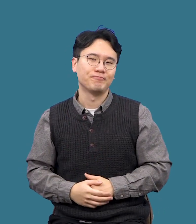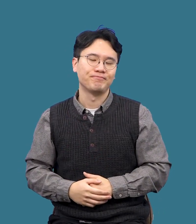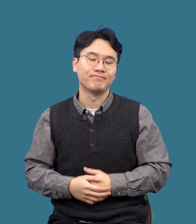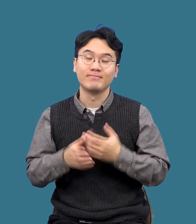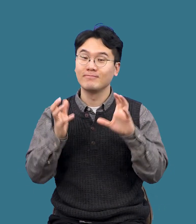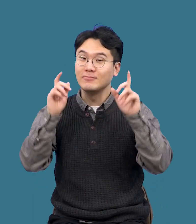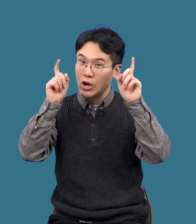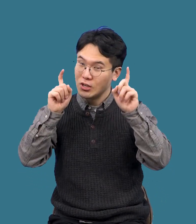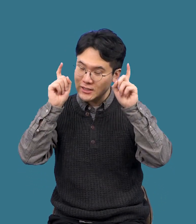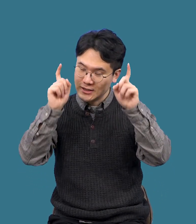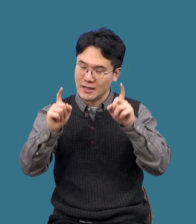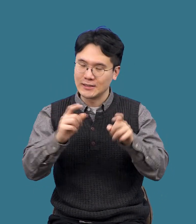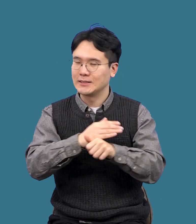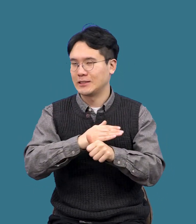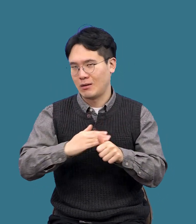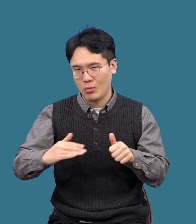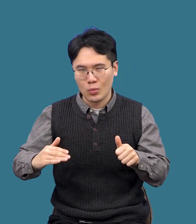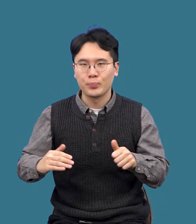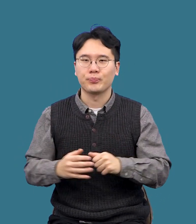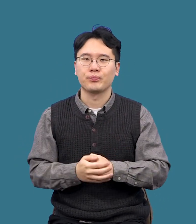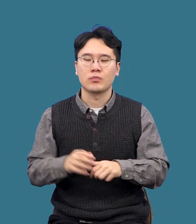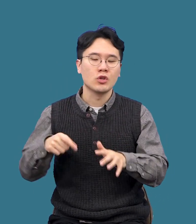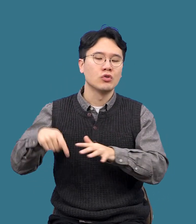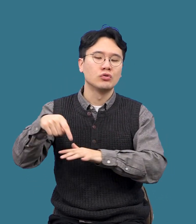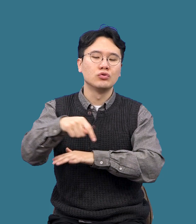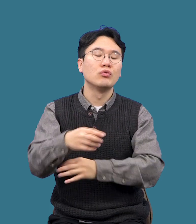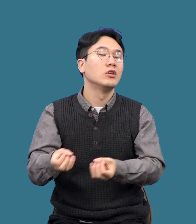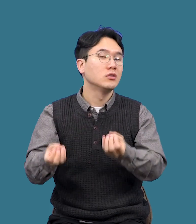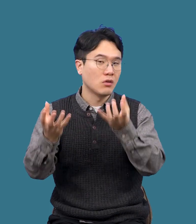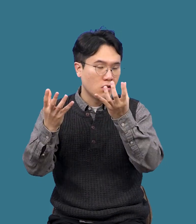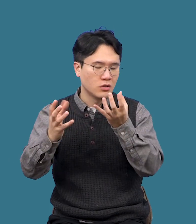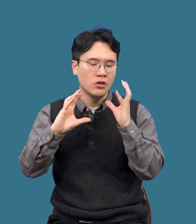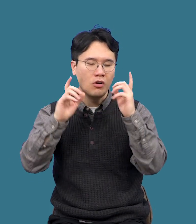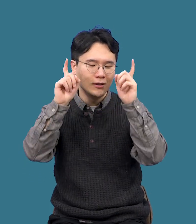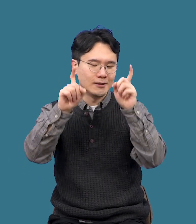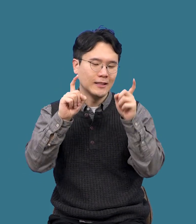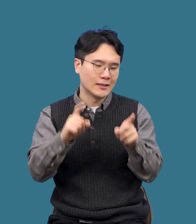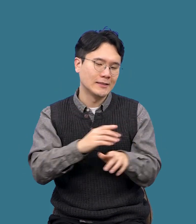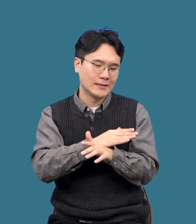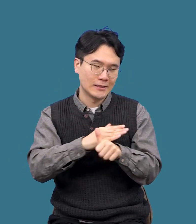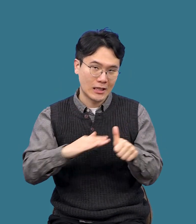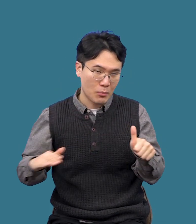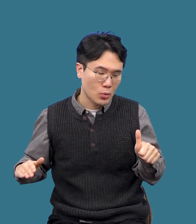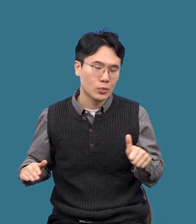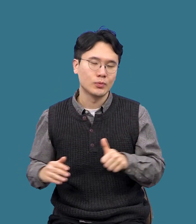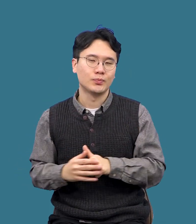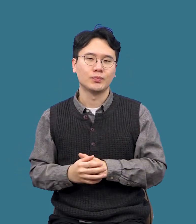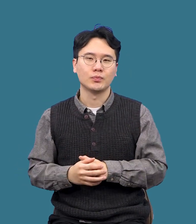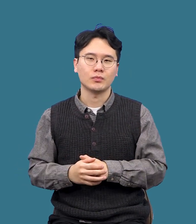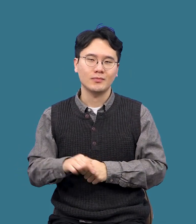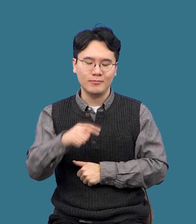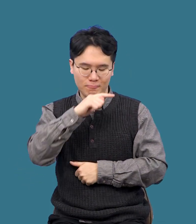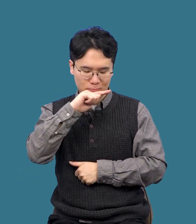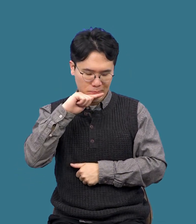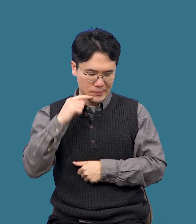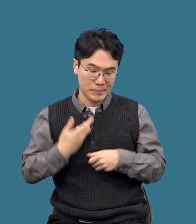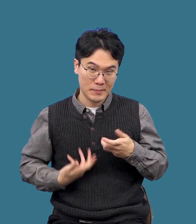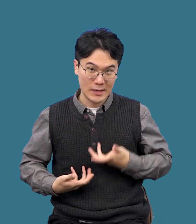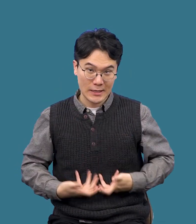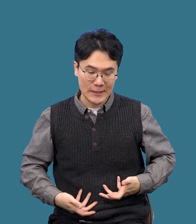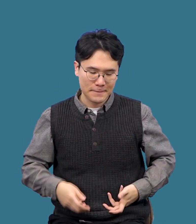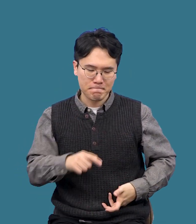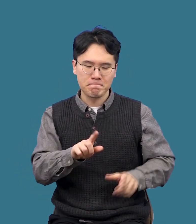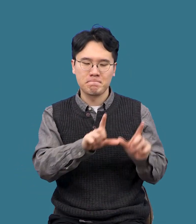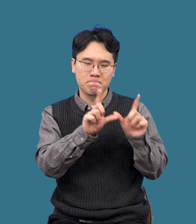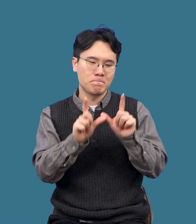잡고, 이제 그때가 유월절인데 유월절 어린 양을 잡고, 자, 어린 양의 피를 그들이 살고 있는